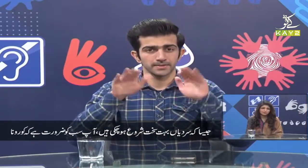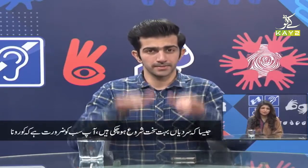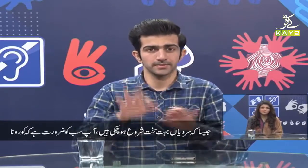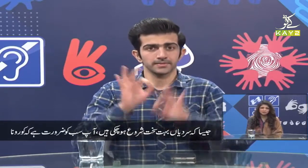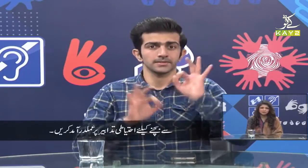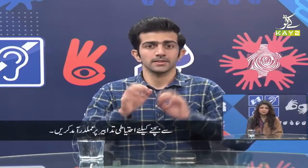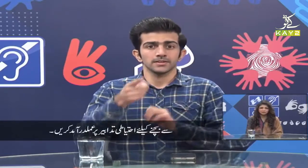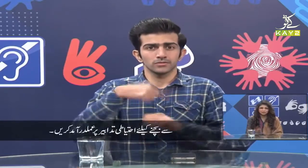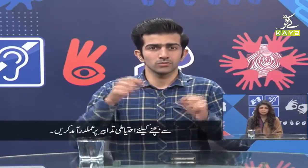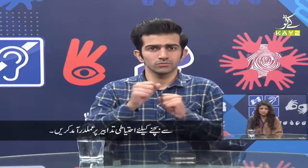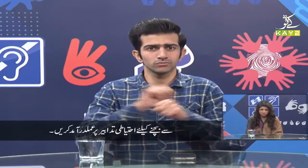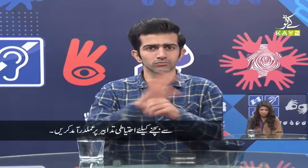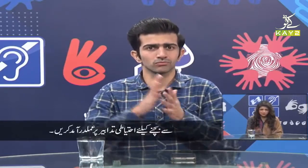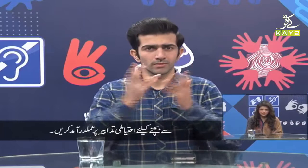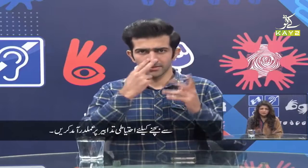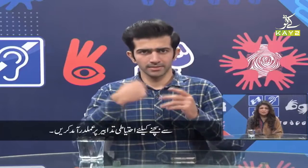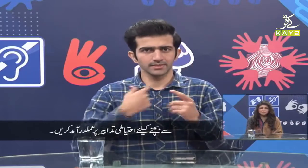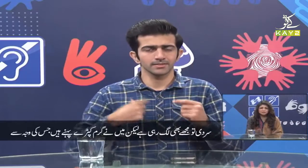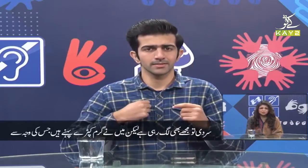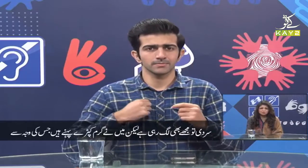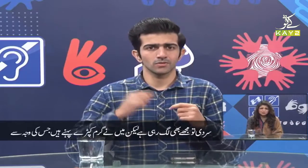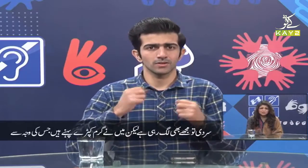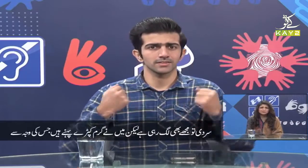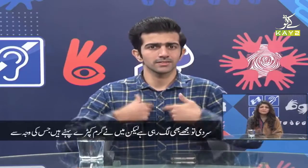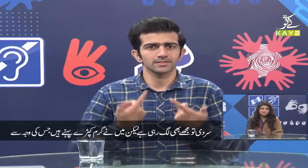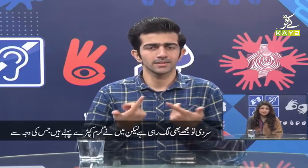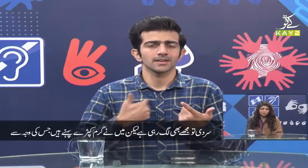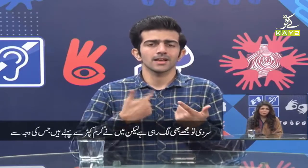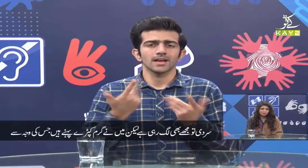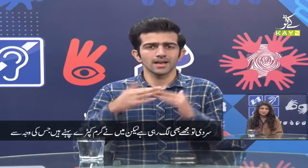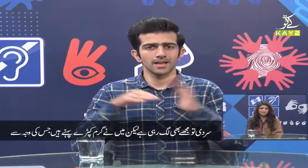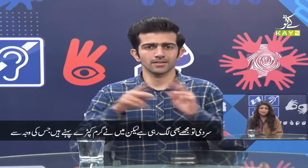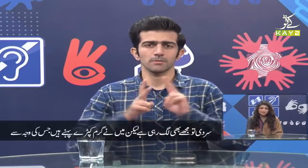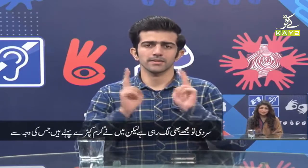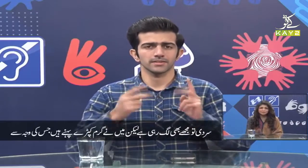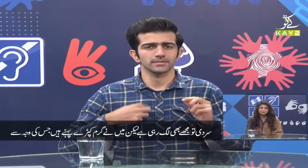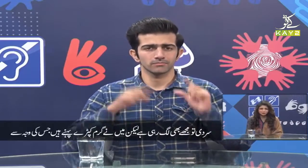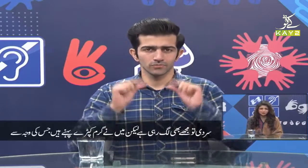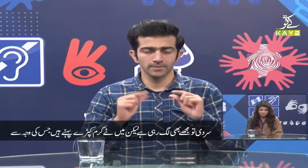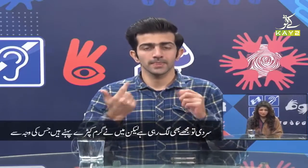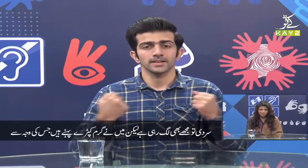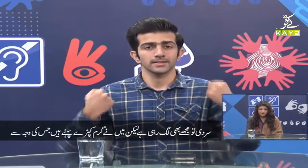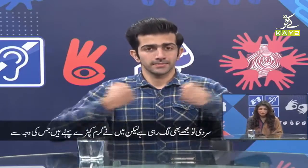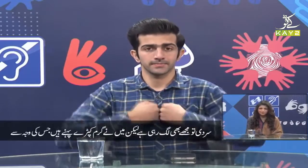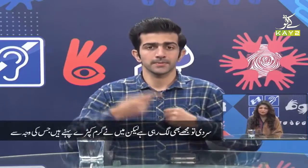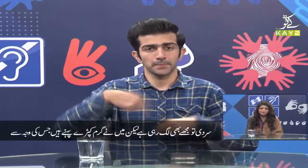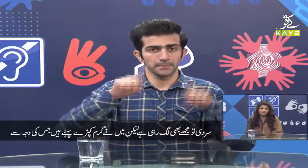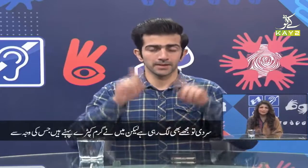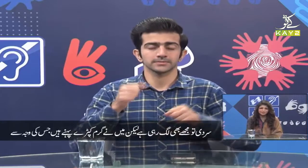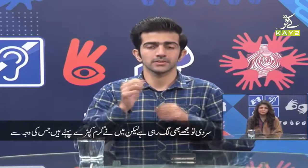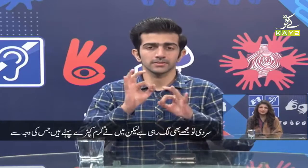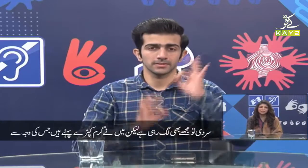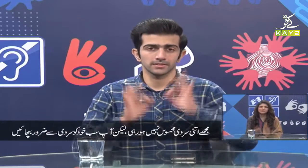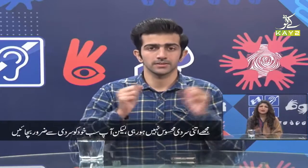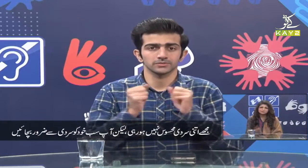कोरोना वायरस से बचने के लिए एहतियाती तदबीर करें। सर्दी तो मुझे थोड़ी बहुत लग रही है, लेकिन ये मैंने मोटा स्टफ़ पहना हुआ है तो इतना फ़ील